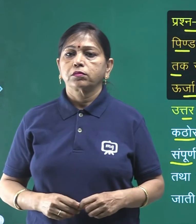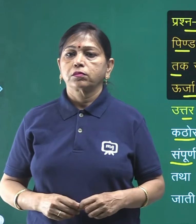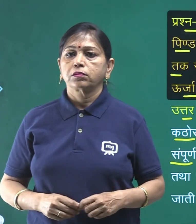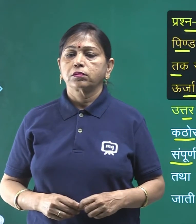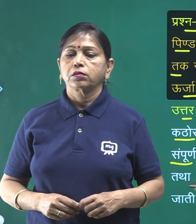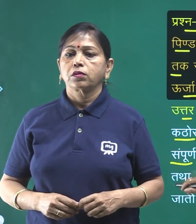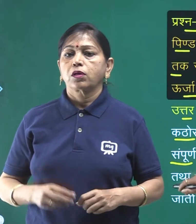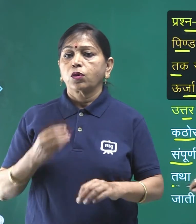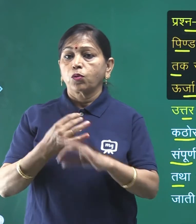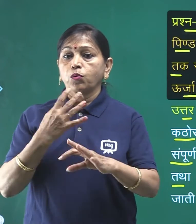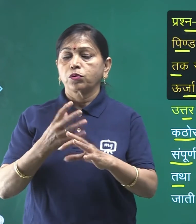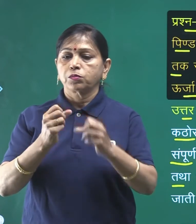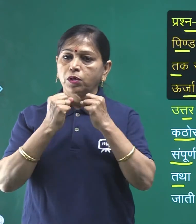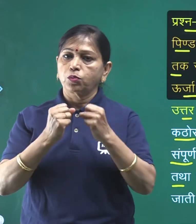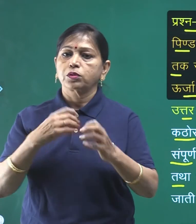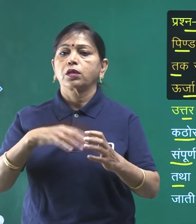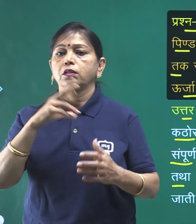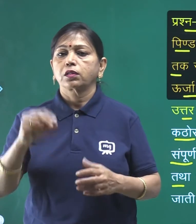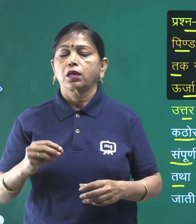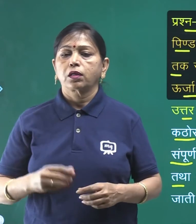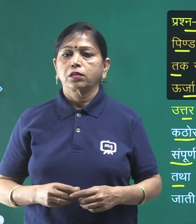उसमें ऊर्जा तथा